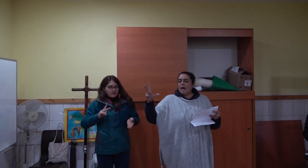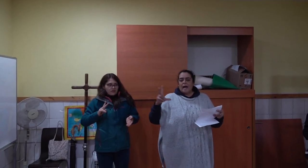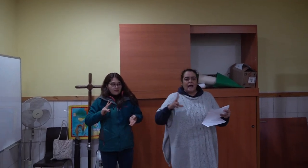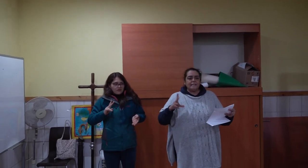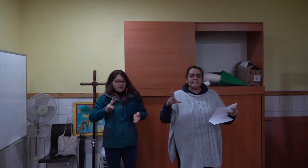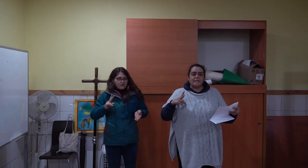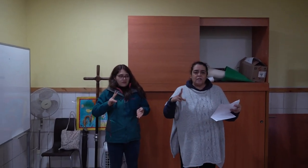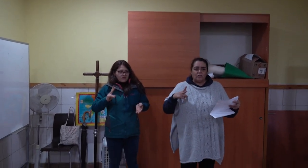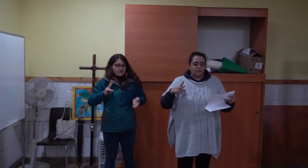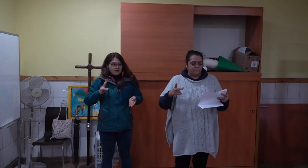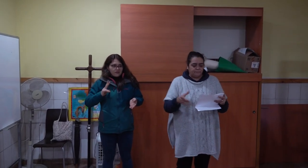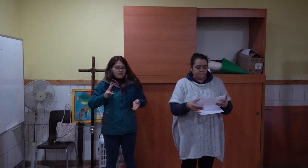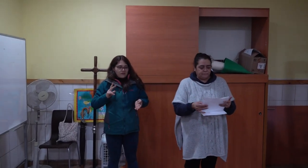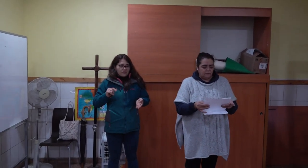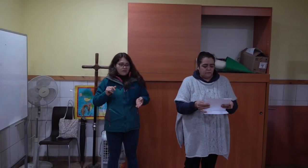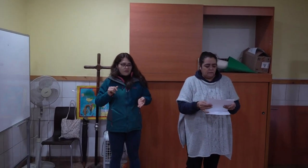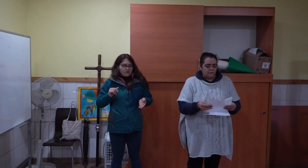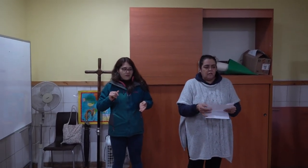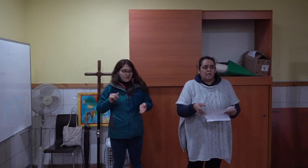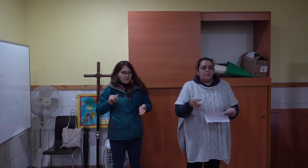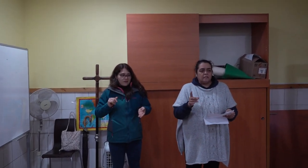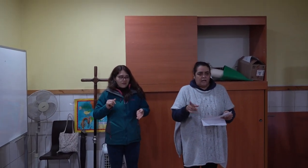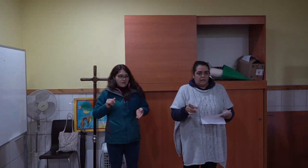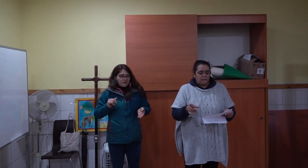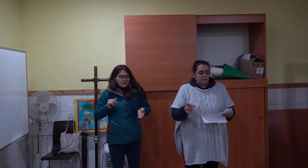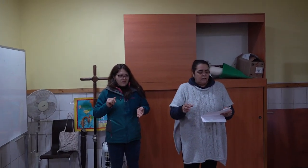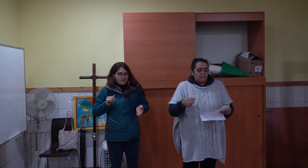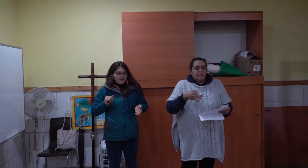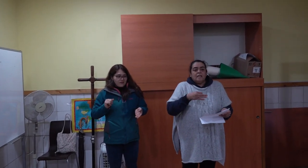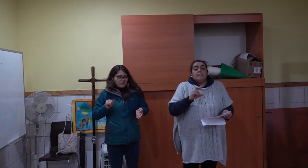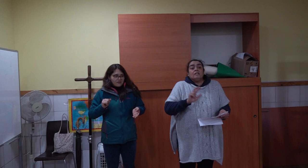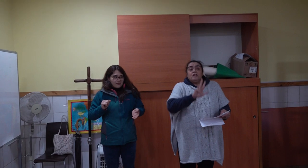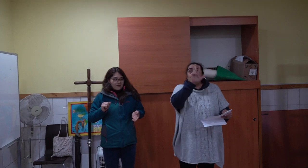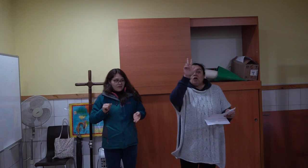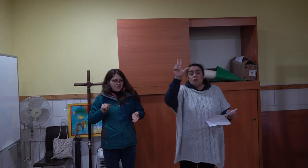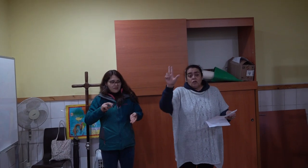niño al Señor. Ya.